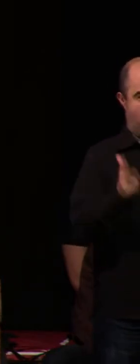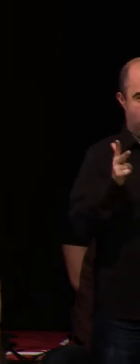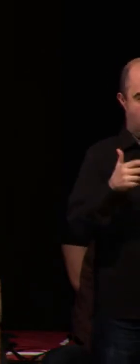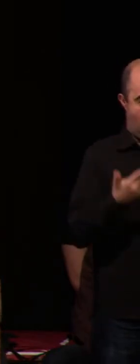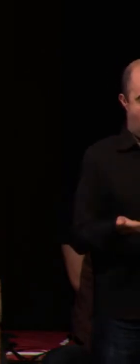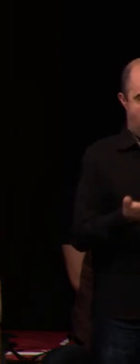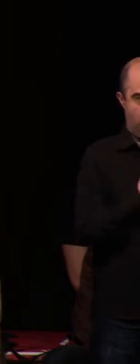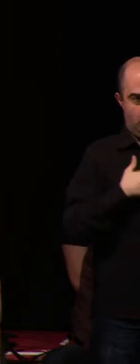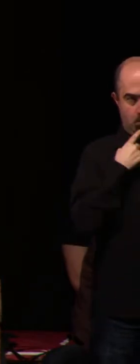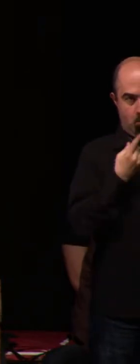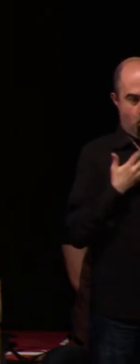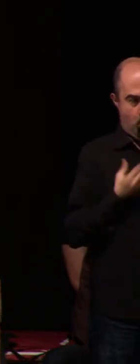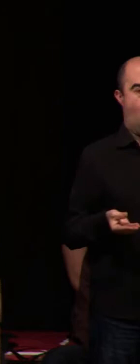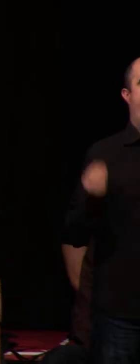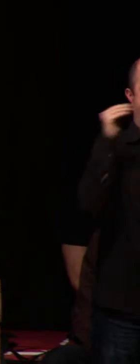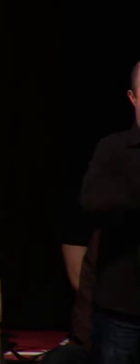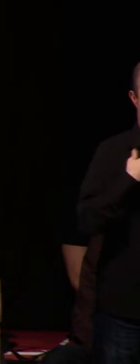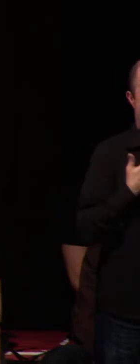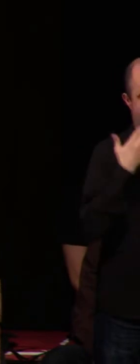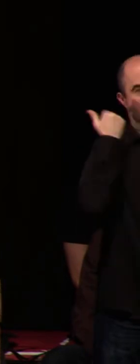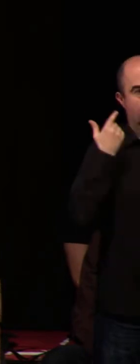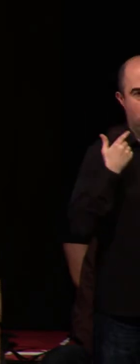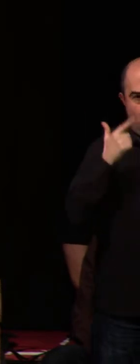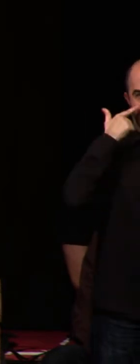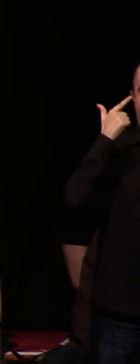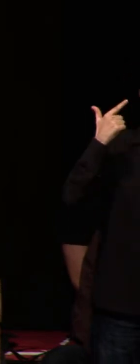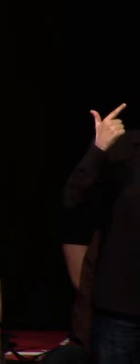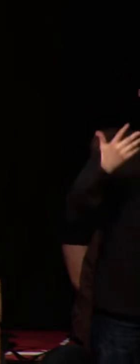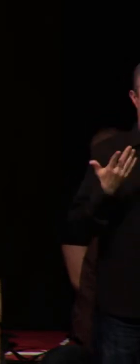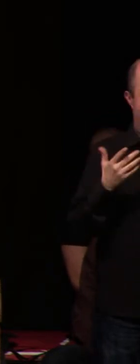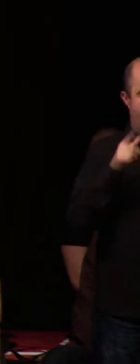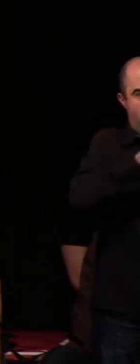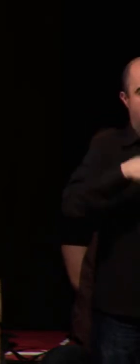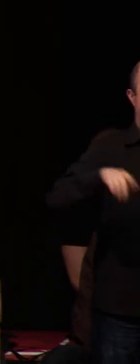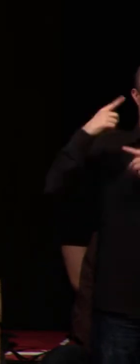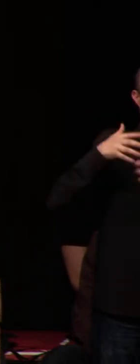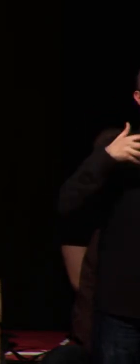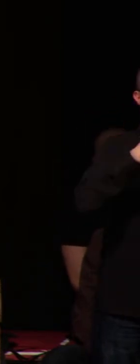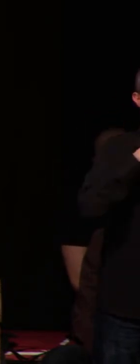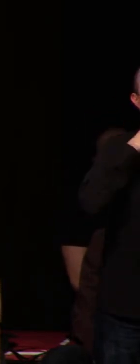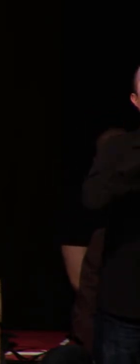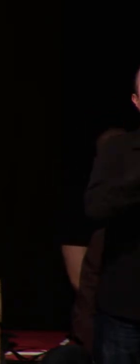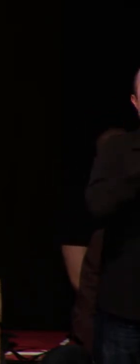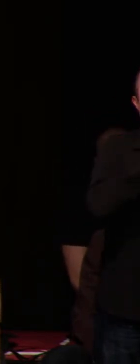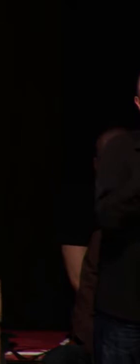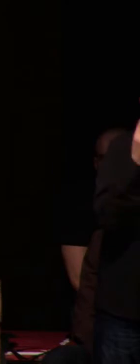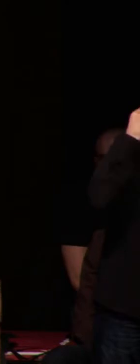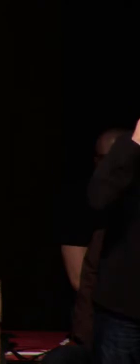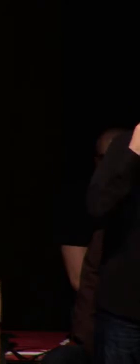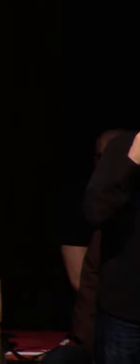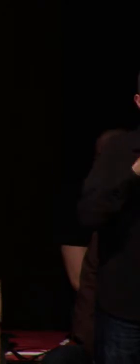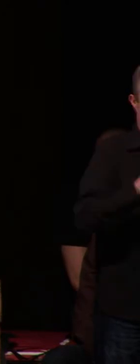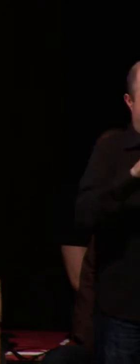també signifiquem i tornem a dignificar com a homenatge a aquells que ens van precedir en les lluites contra el silenci. Ruptura